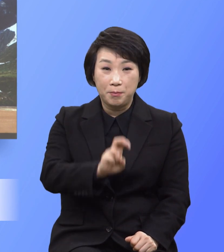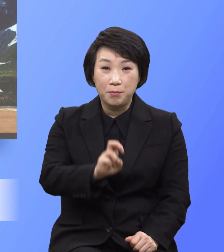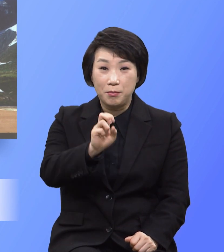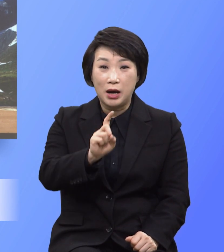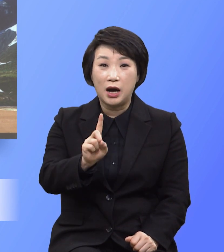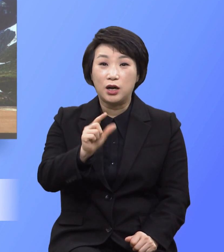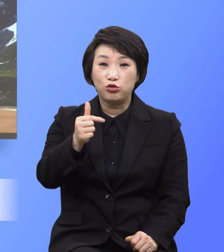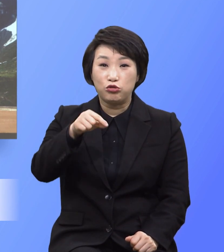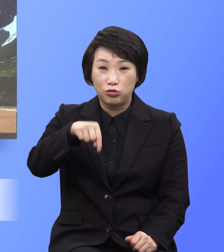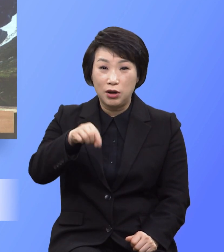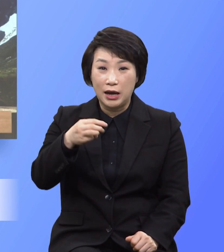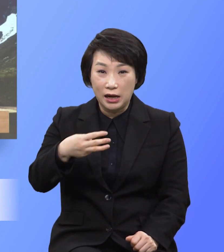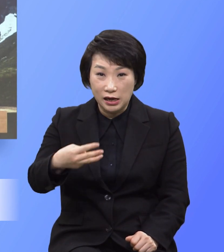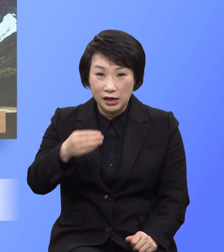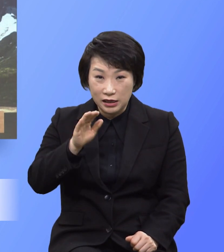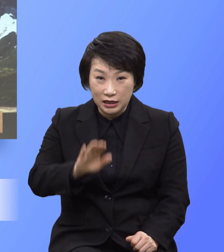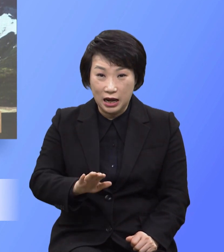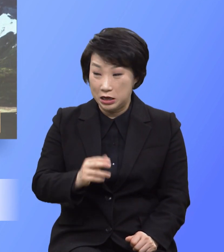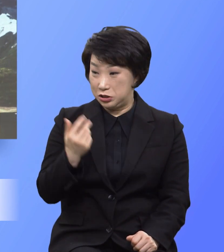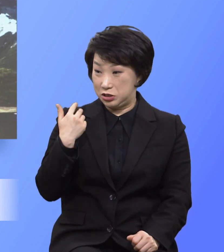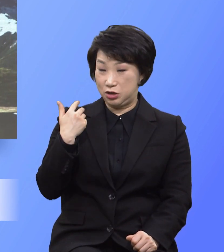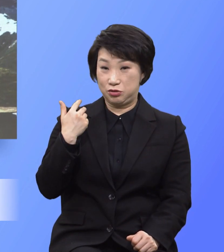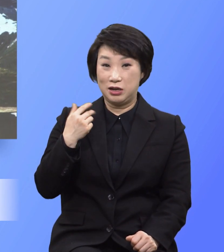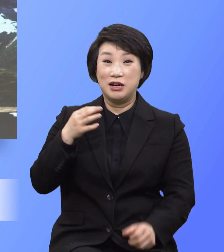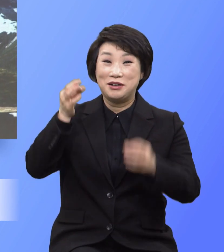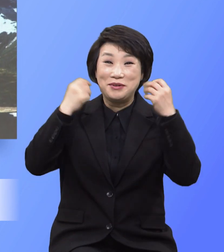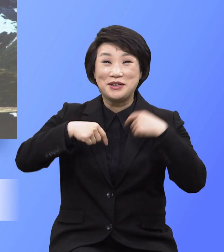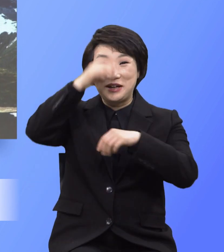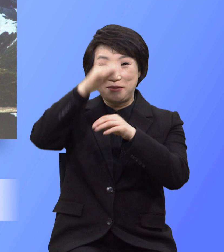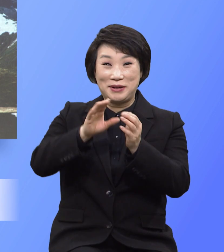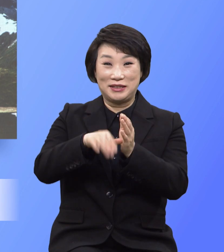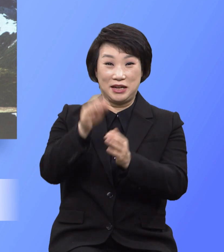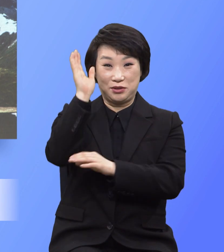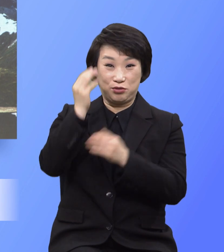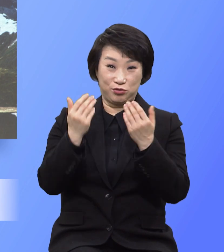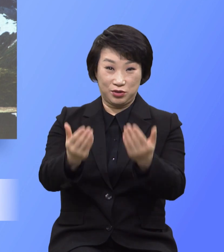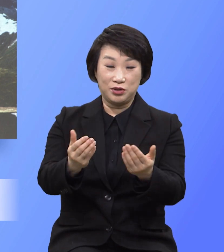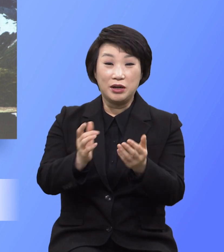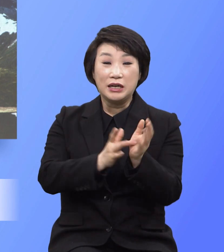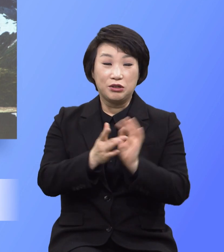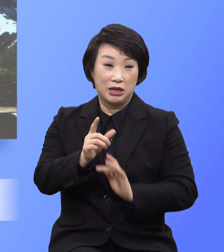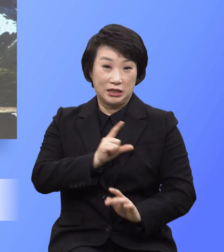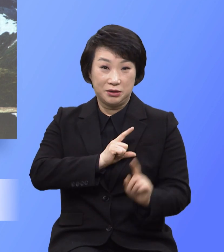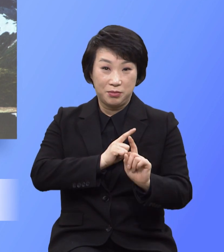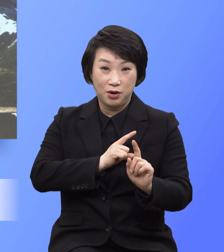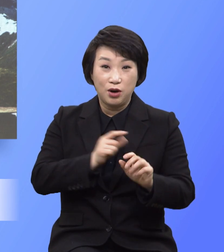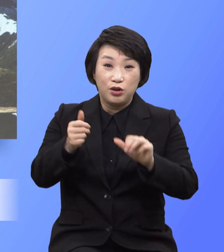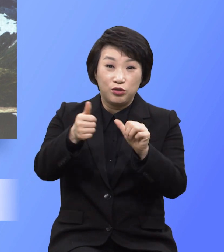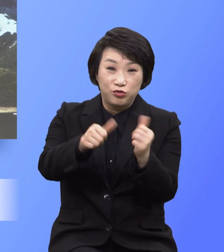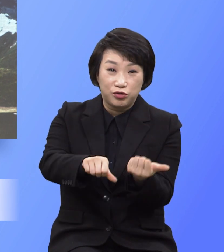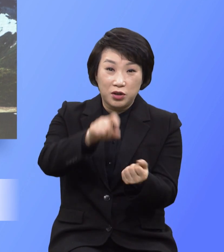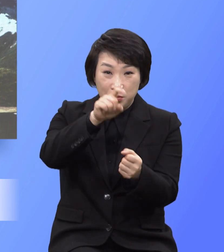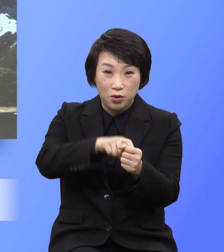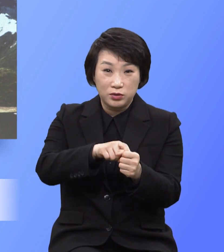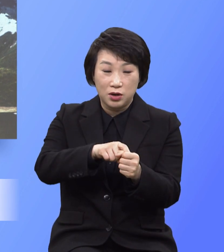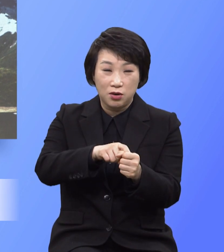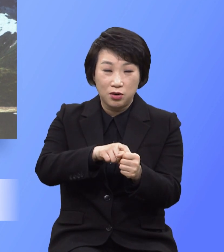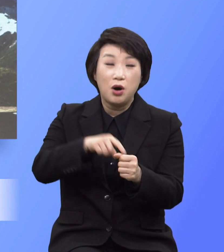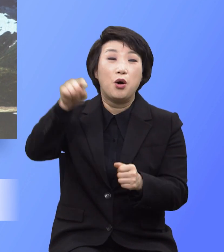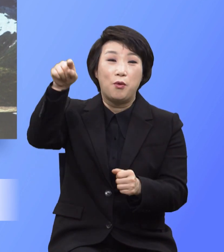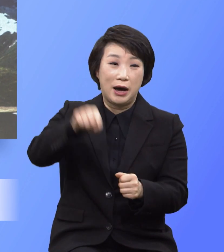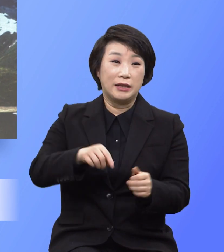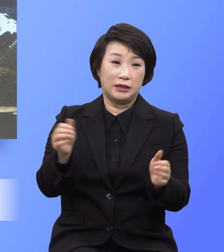임마누엘이시다. 금요일에 말씀드렸죠. 예수라는 이름은 죽으려고 작정하신